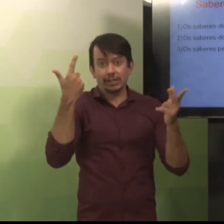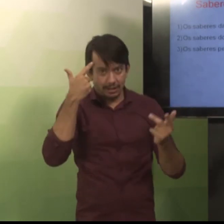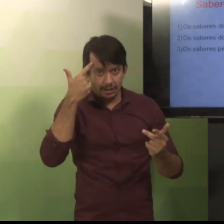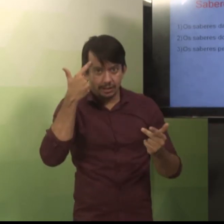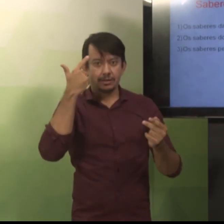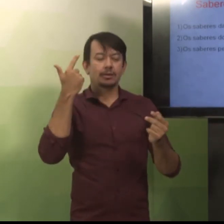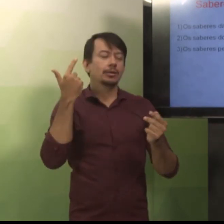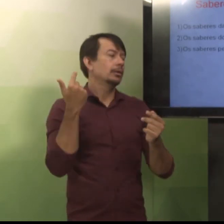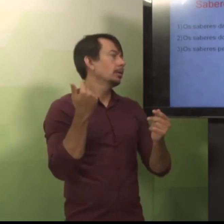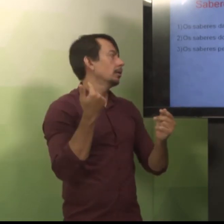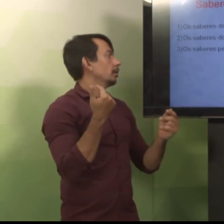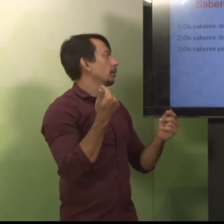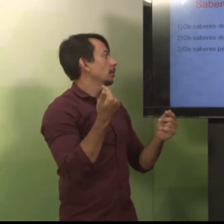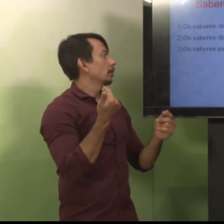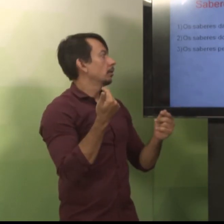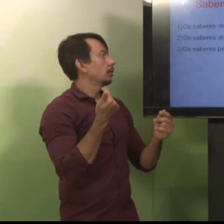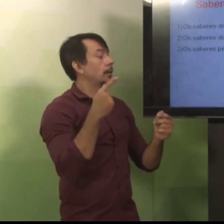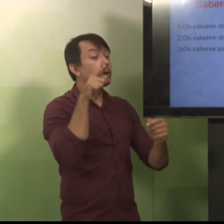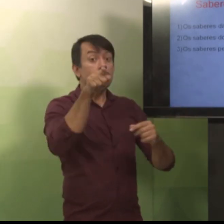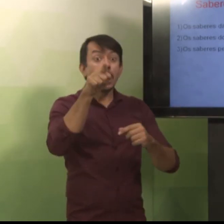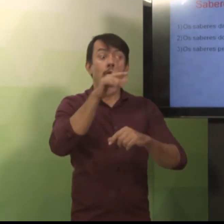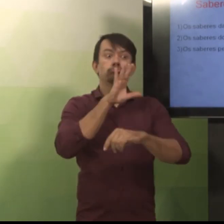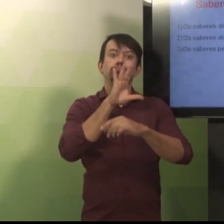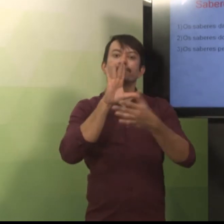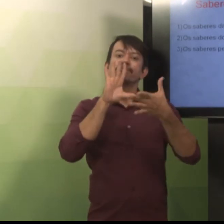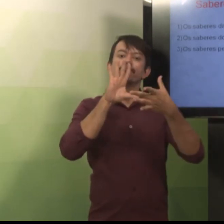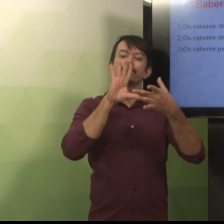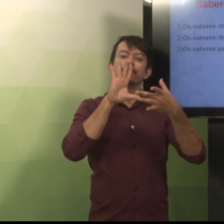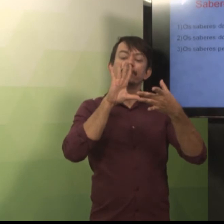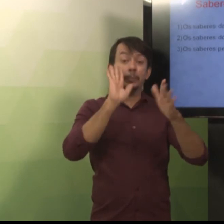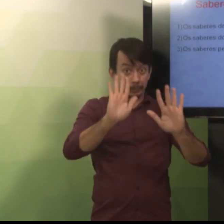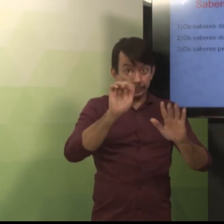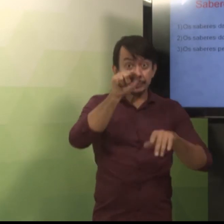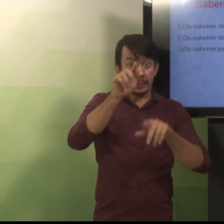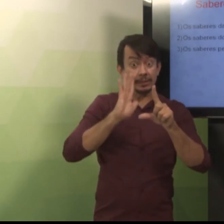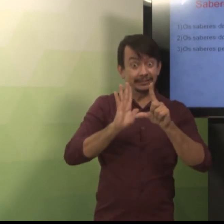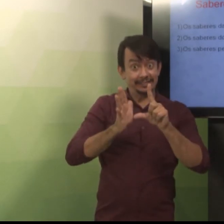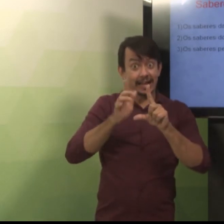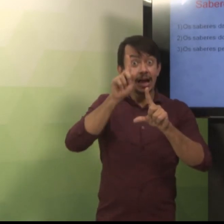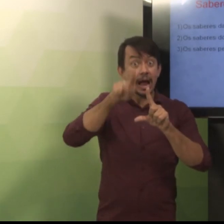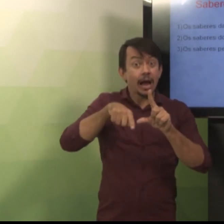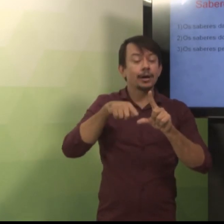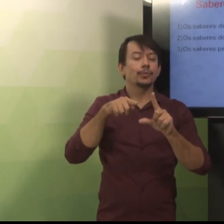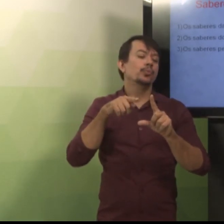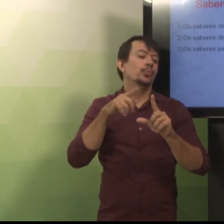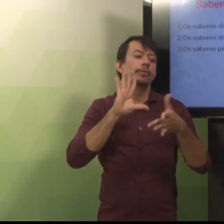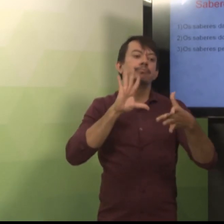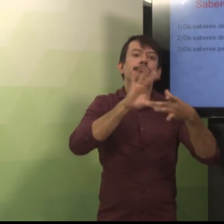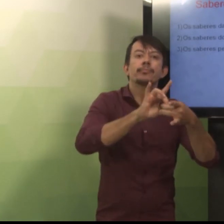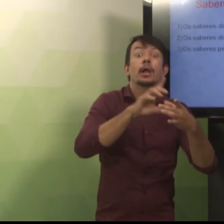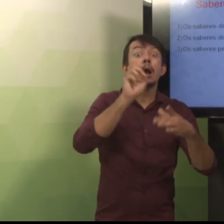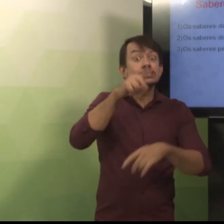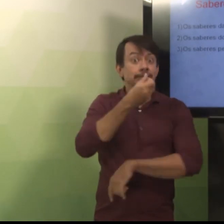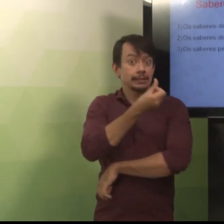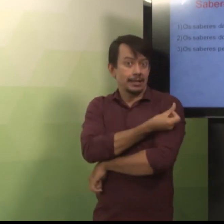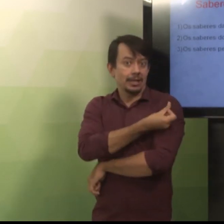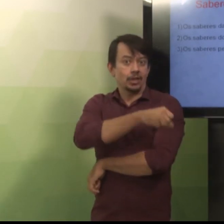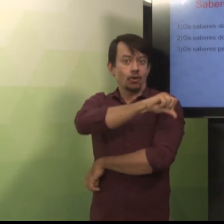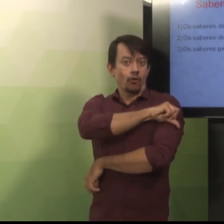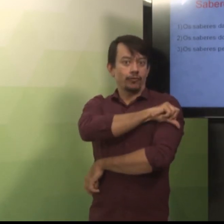formas diferenciadas. Então, no Letras Libras, o foco é o 6º ao 9º ano,